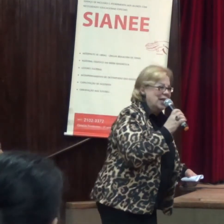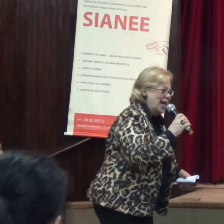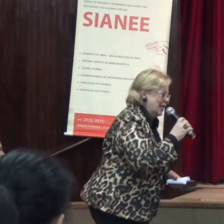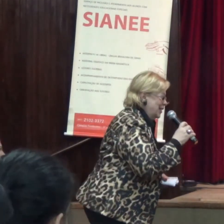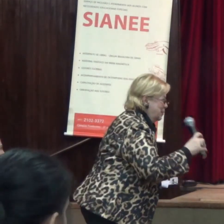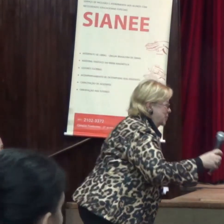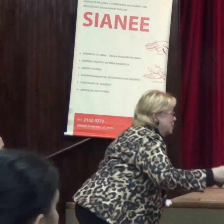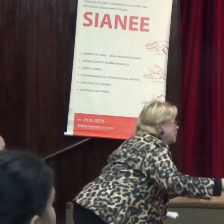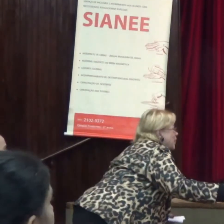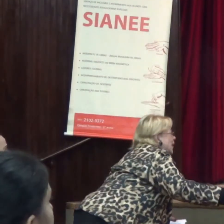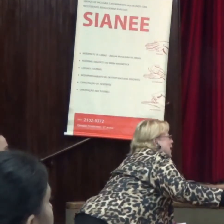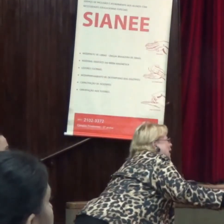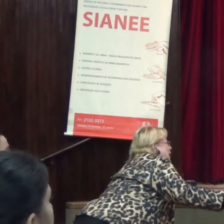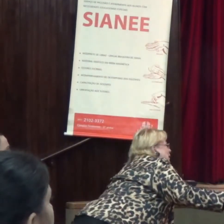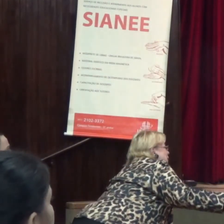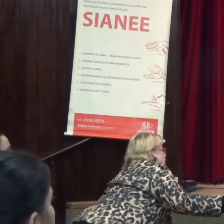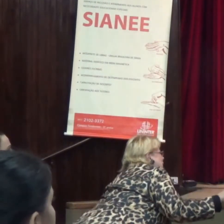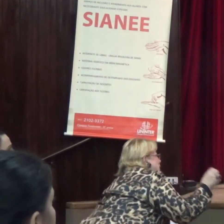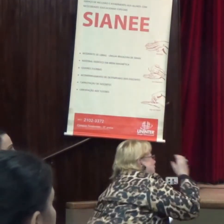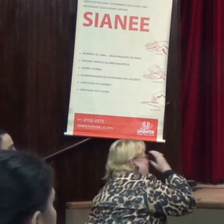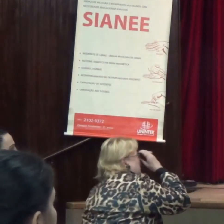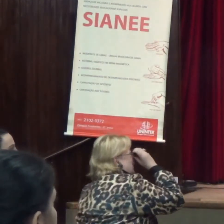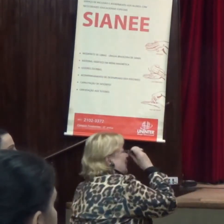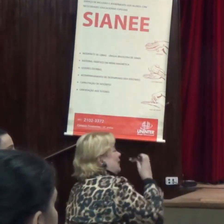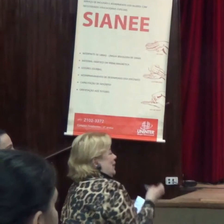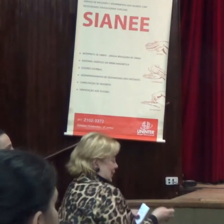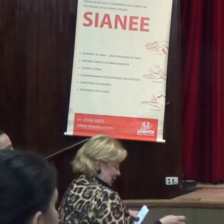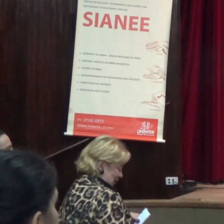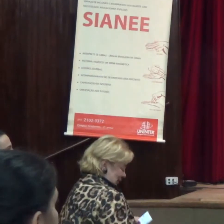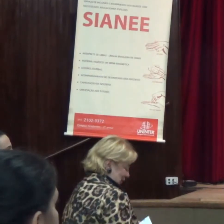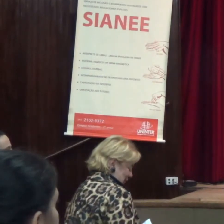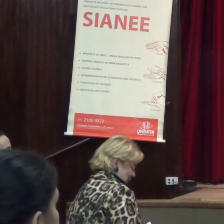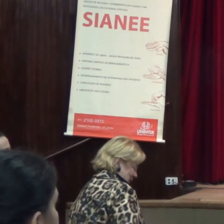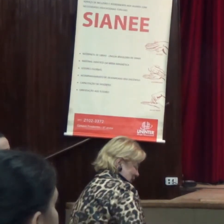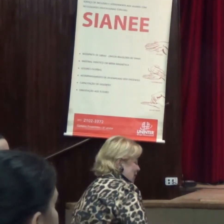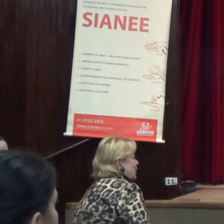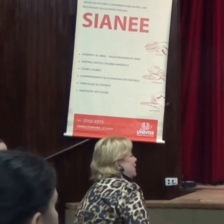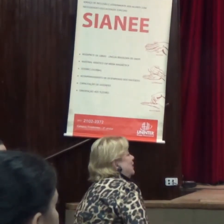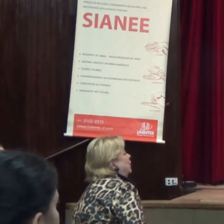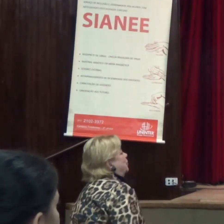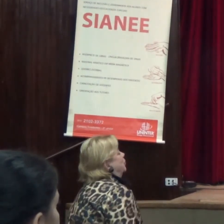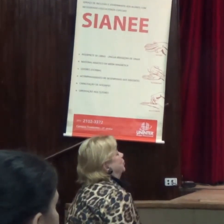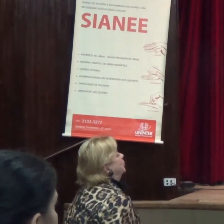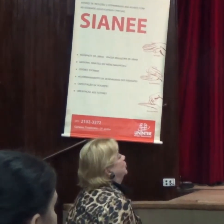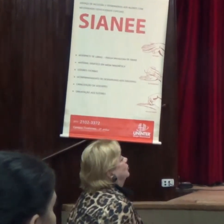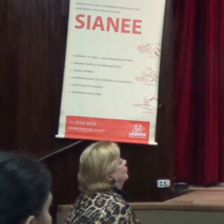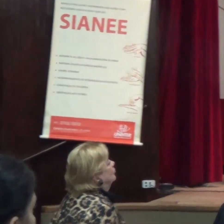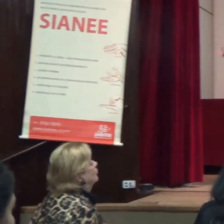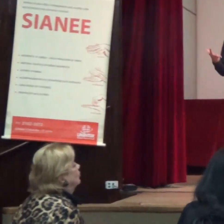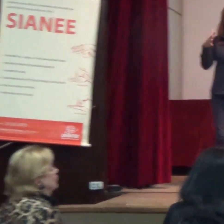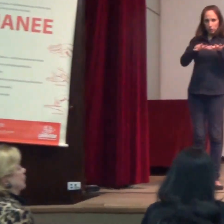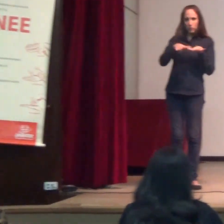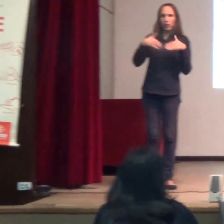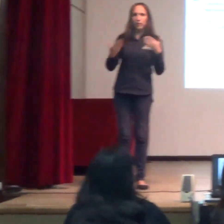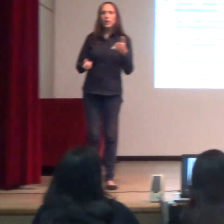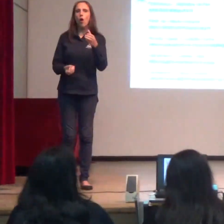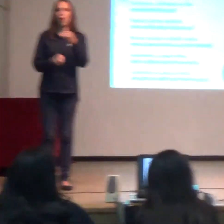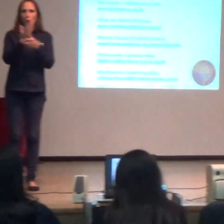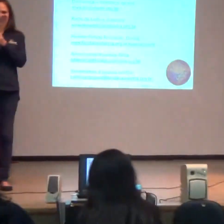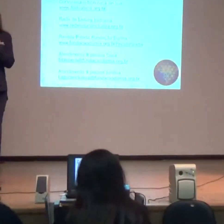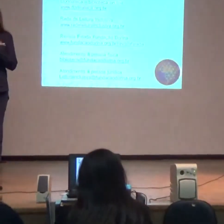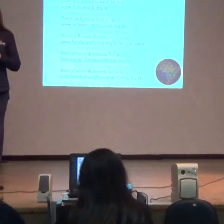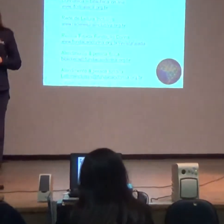Muito obrigada. Eu vou aproveitar, então, já que você falou de educação inclusiva, a Fundação vai